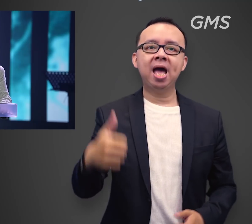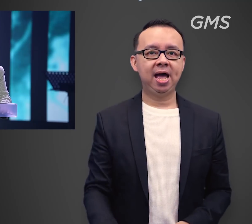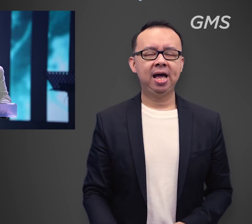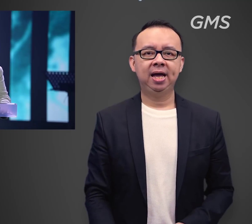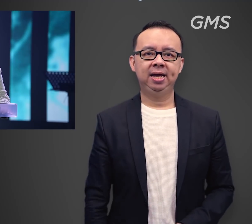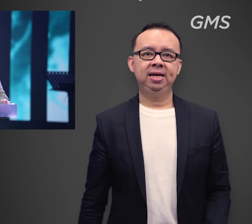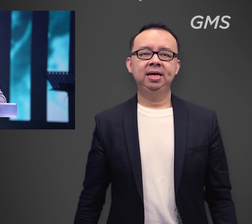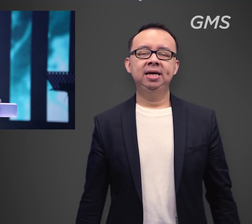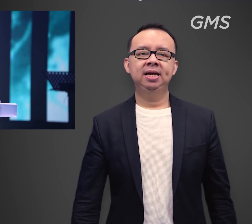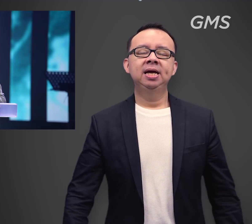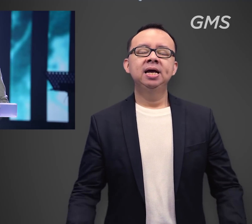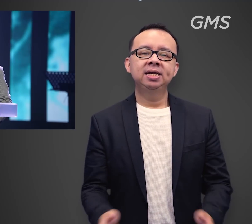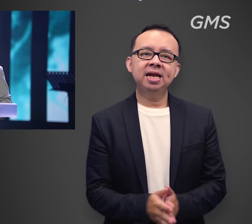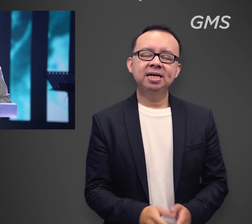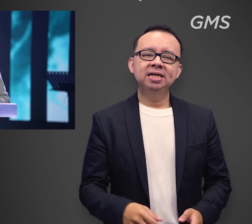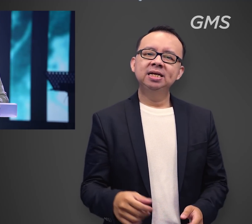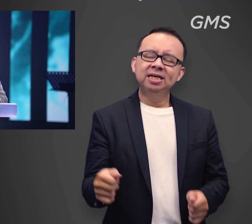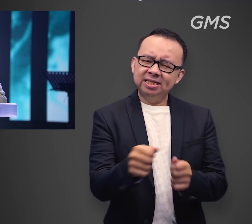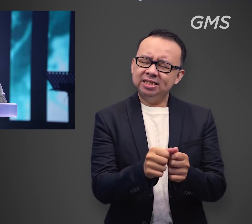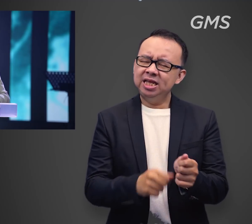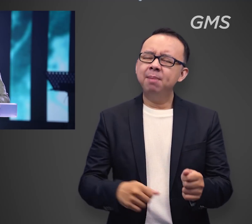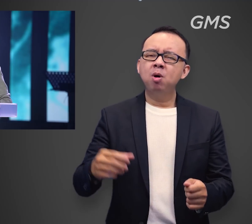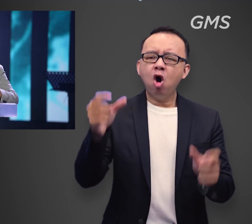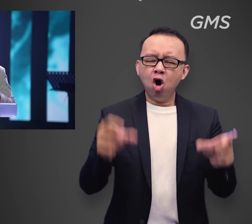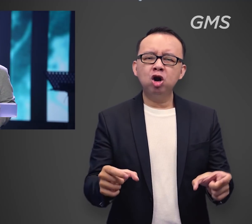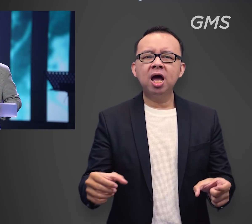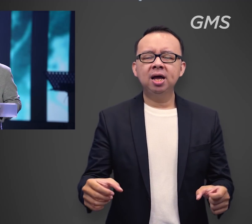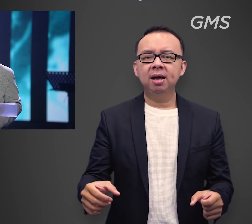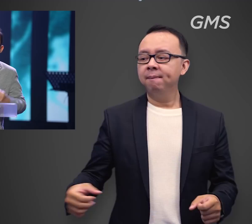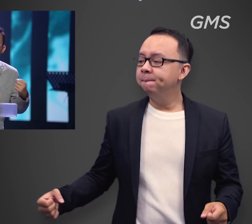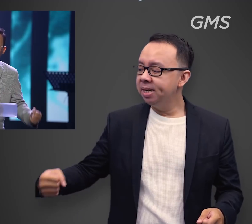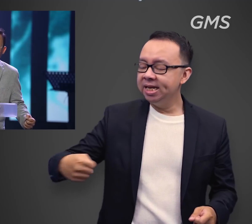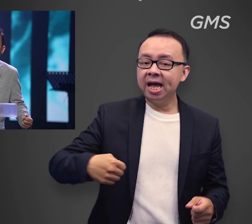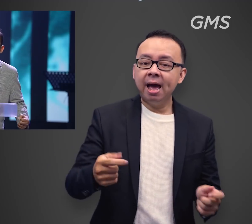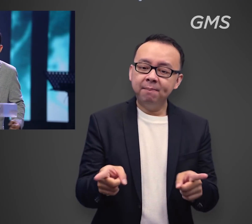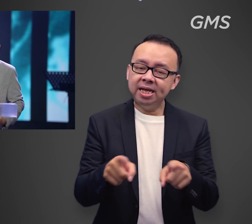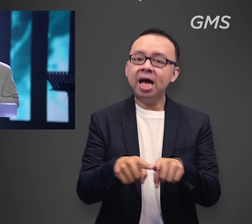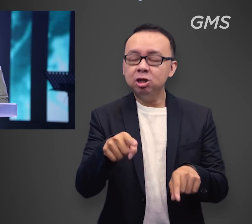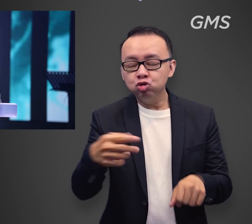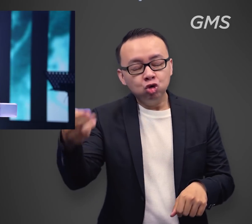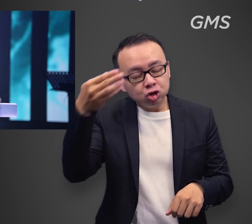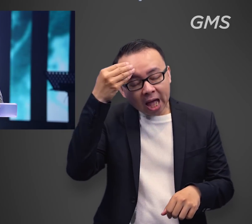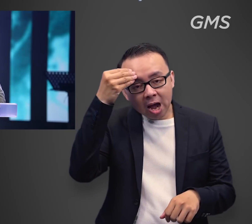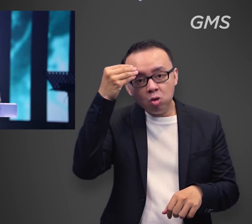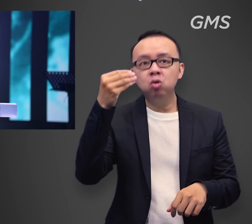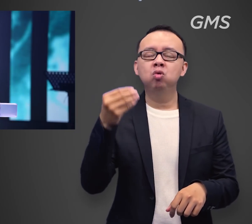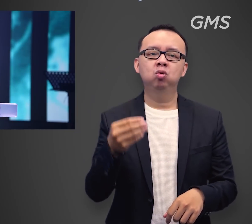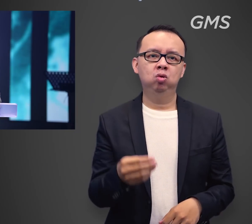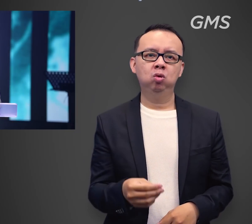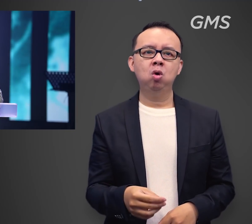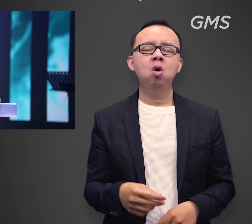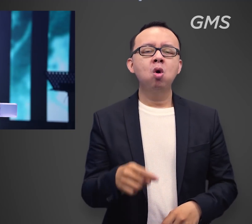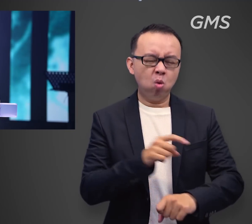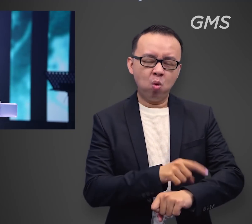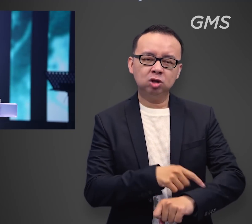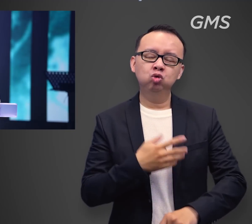Sehingga setiap orang ngerti ketika aku menikah maka aku harus semakin menjadi seorang pria sesuai dengan gambar Allah. Seorang wanita ketika aku menikah aku